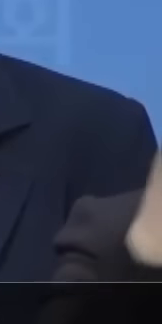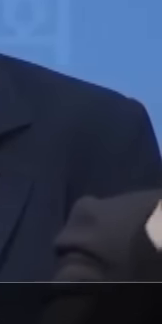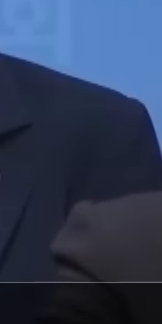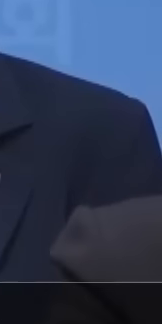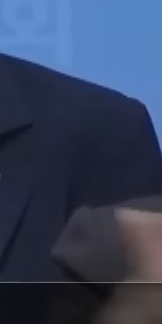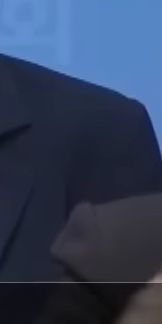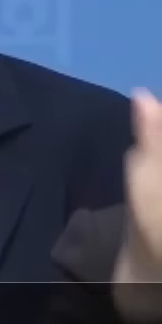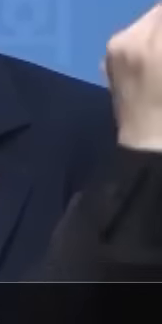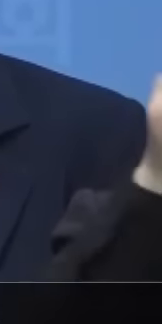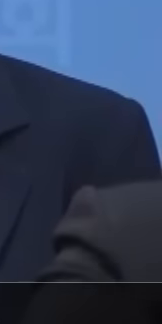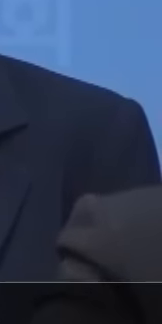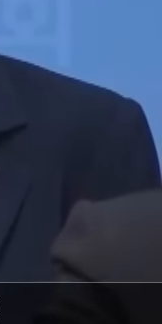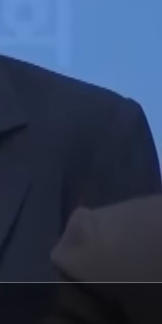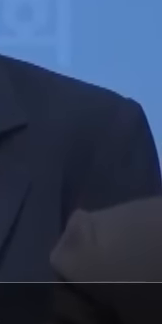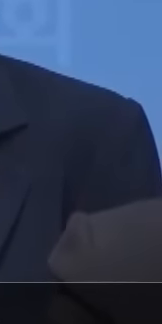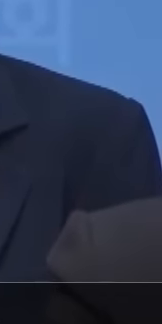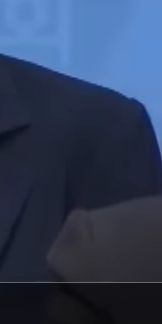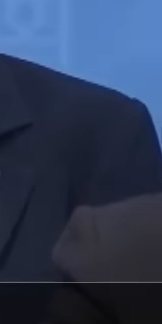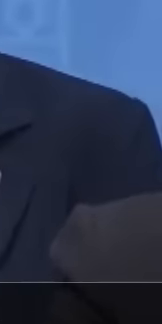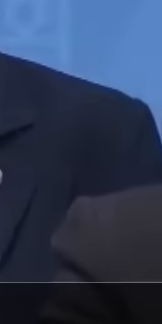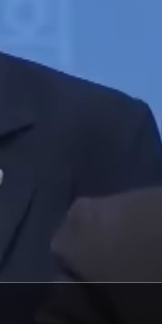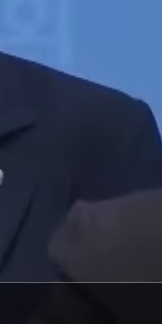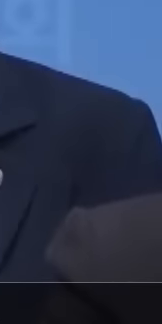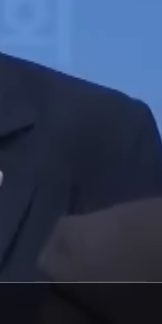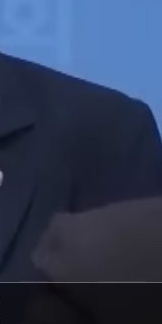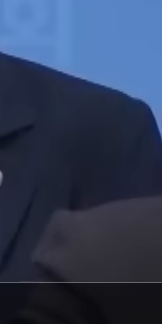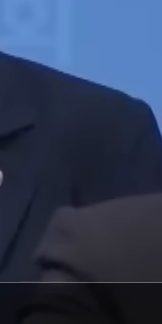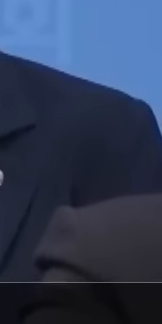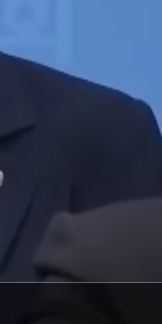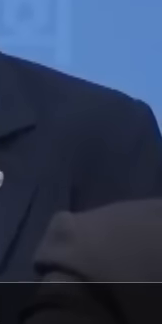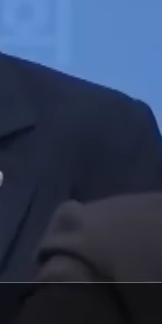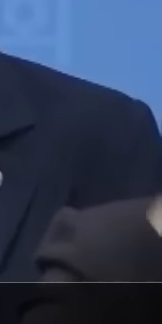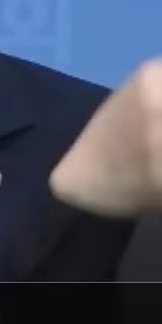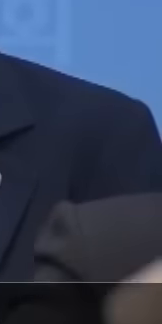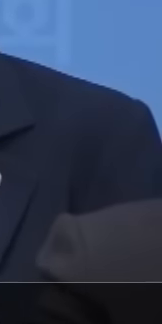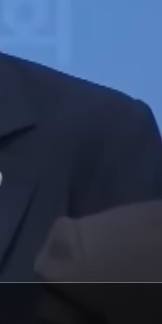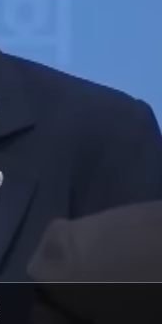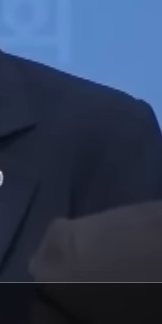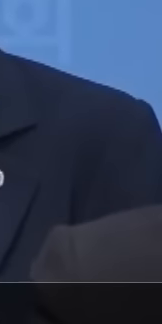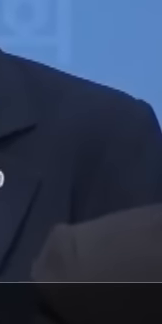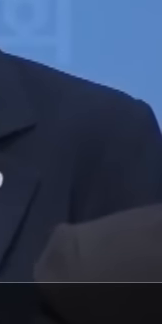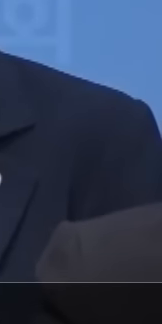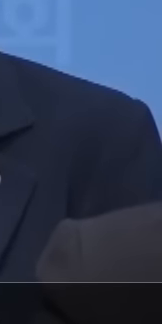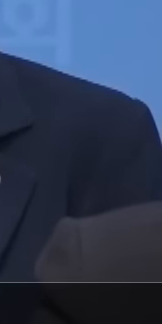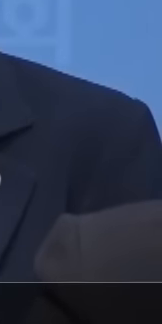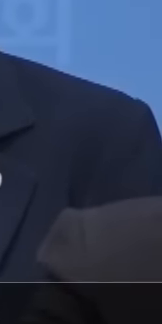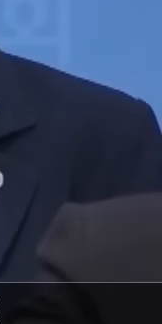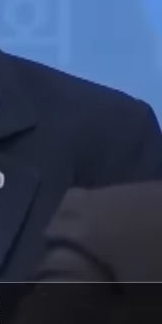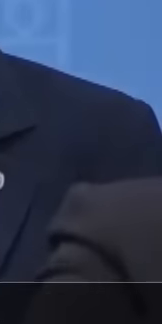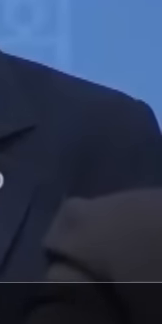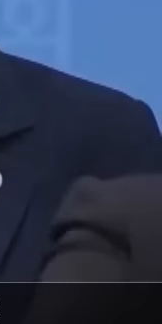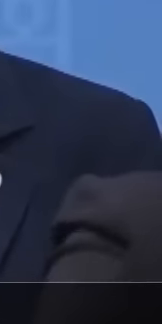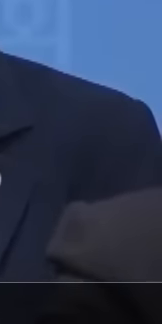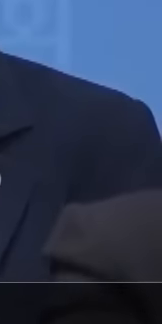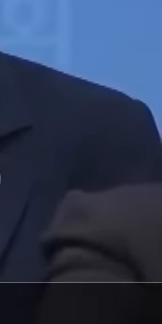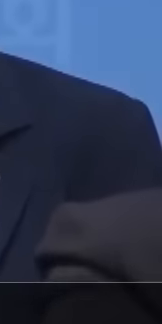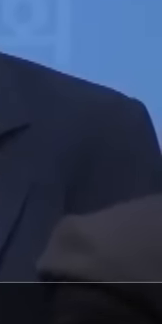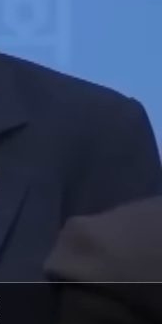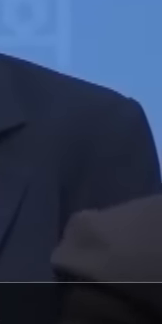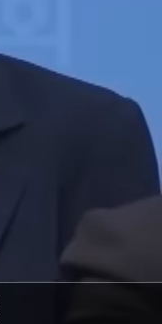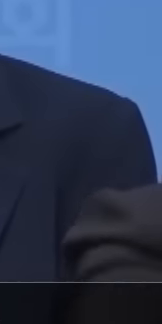2022년 대선 직전 여야가 설치에 합의했던 중대범죄수사청을 비롯한